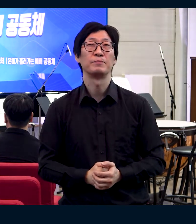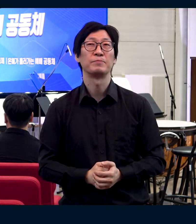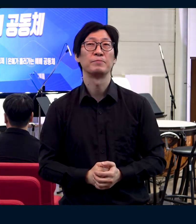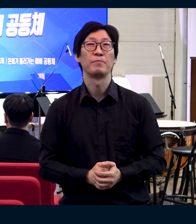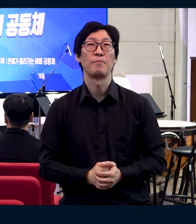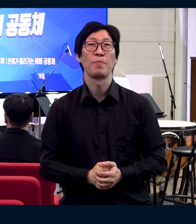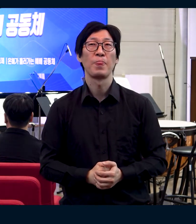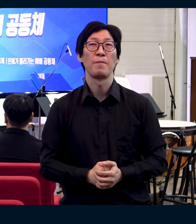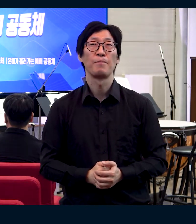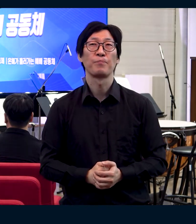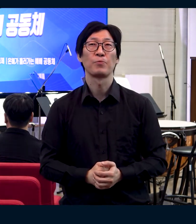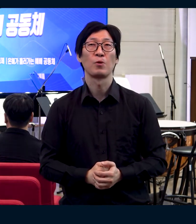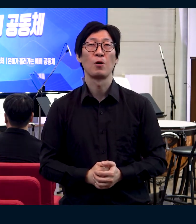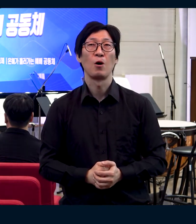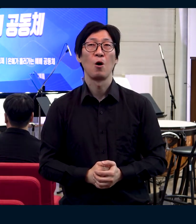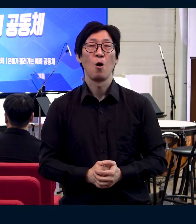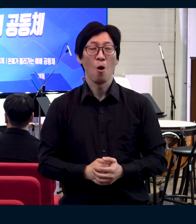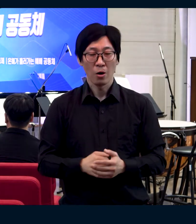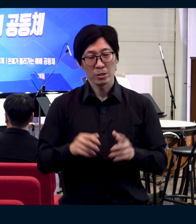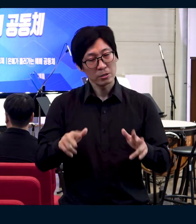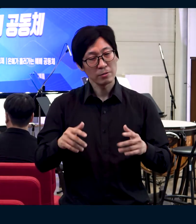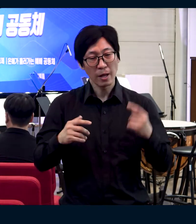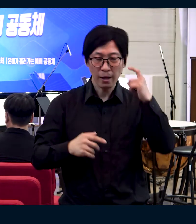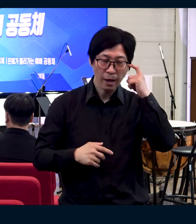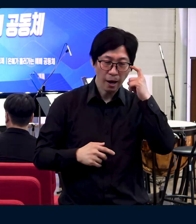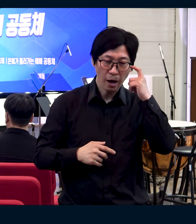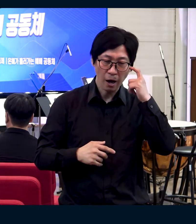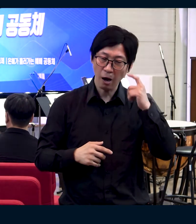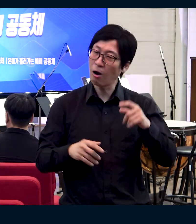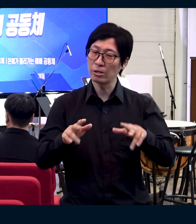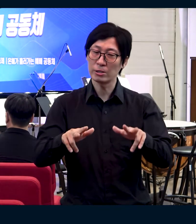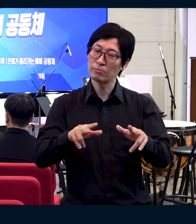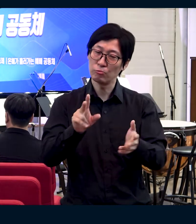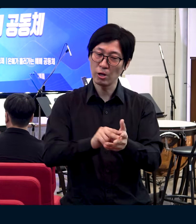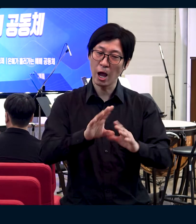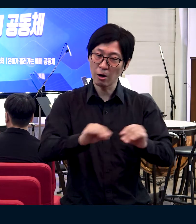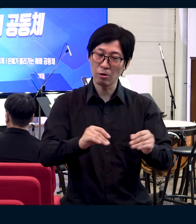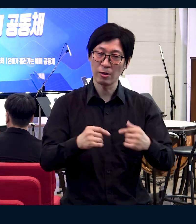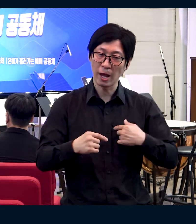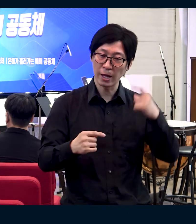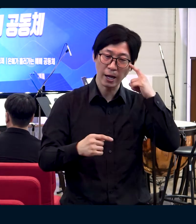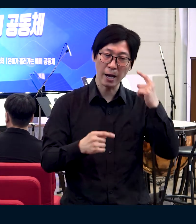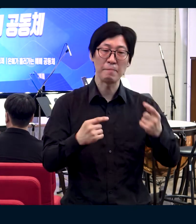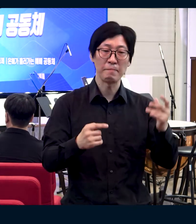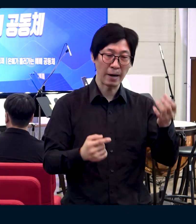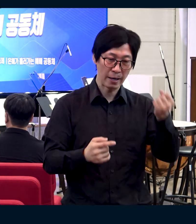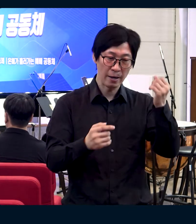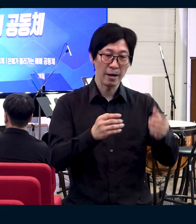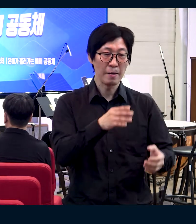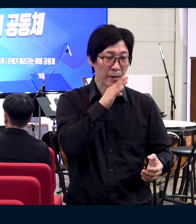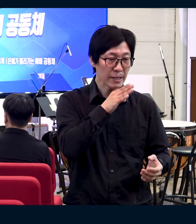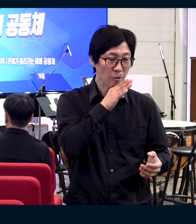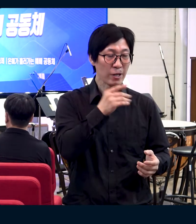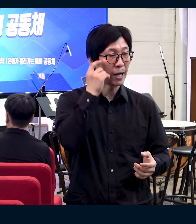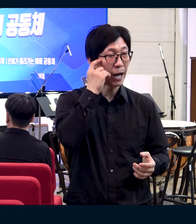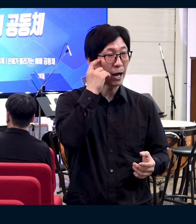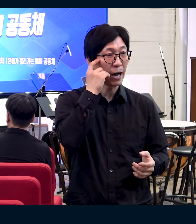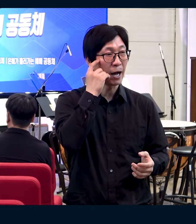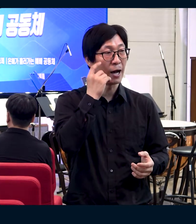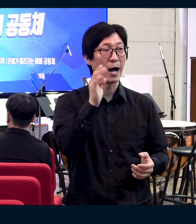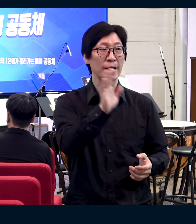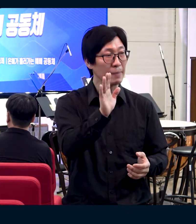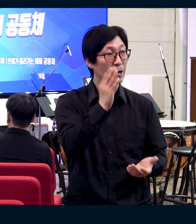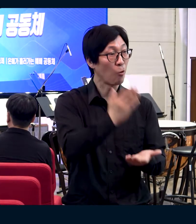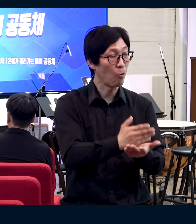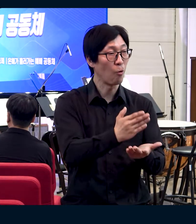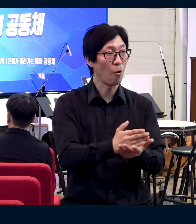정말 어떤 때 너무 확실하게 이건 아닌 것 같다, 잘못된 것 같다, 결론이 났다 싶은 생각이 들어도요, 신앙인은 그냥 결론